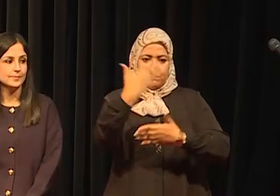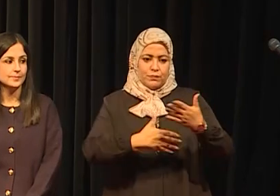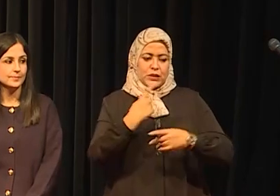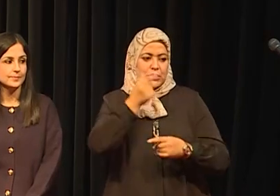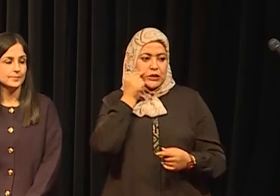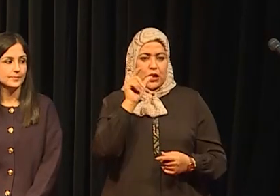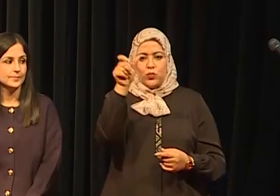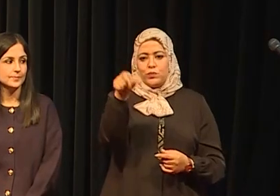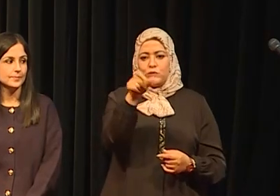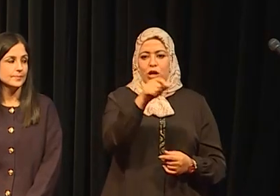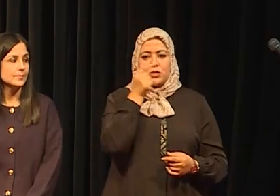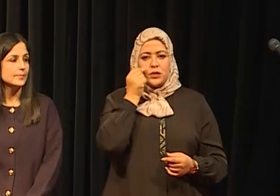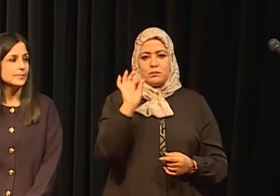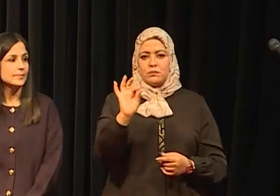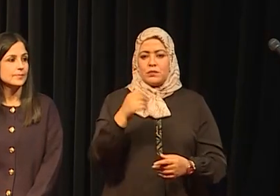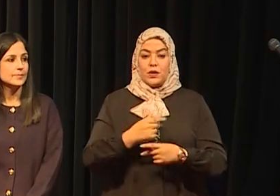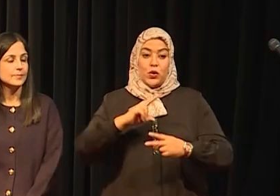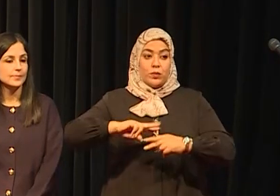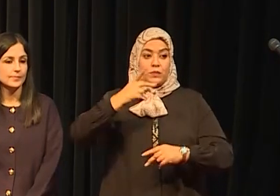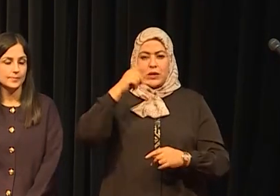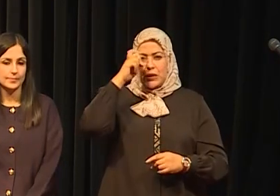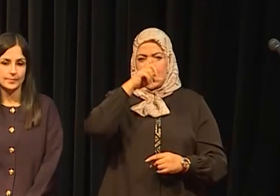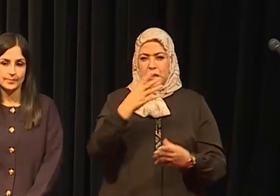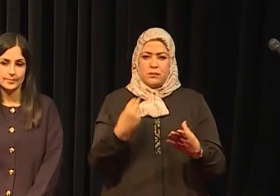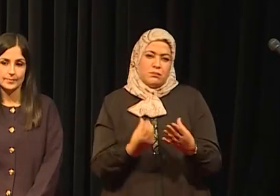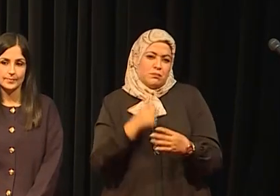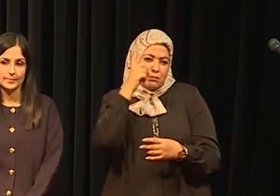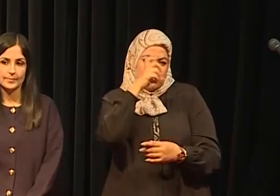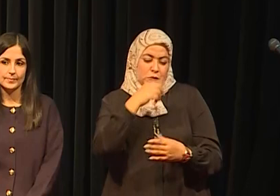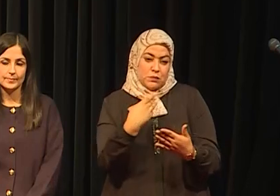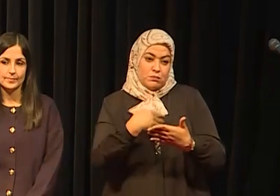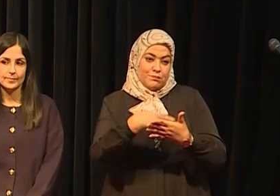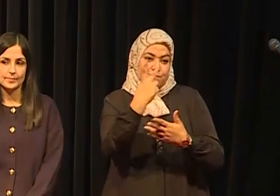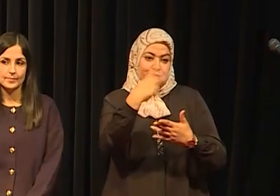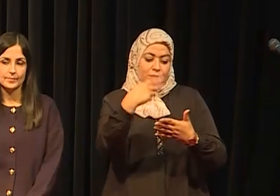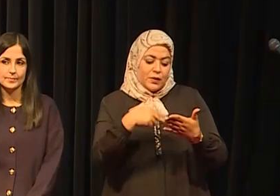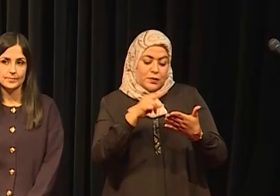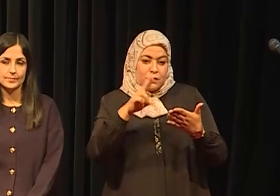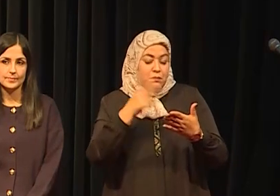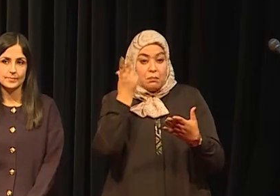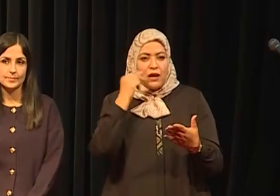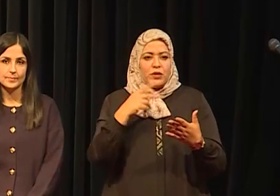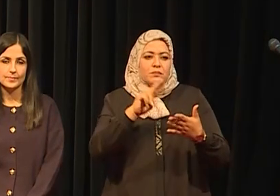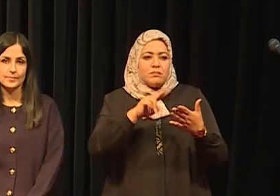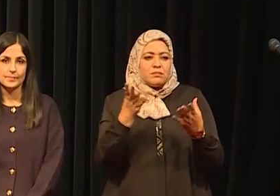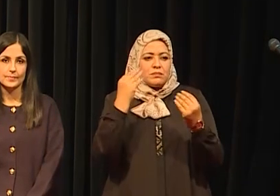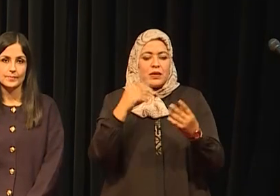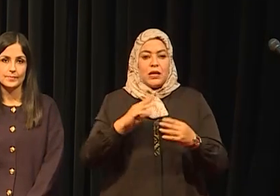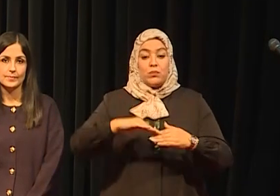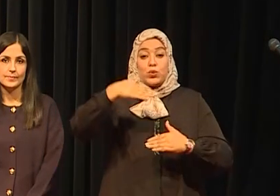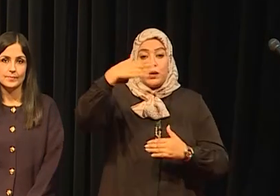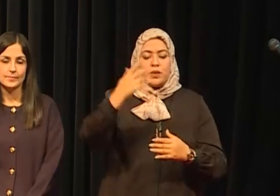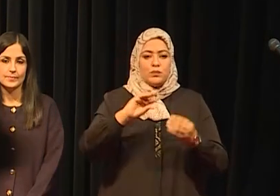الطبع الشخصي، ولا يعون الأخطار التي قد تنشأ عن استعمال هذه المعطيات ومدى